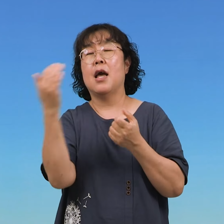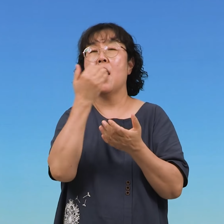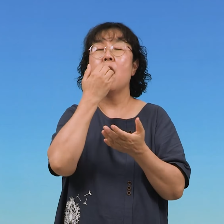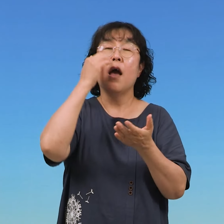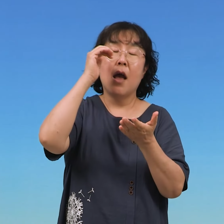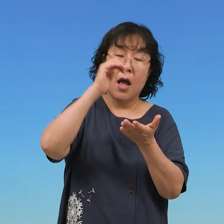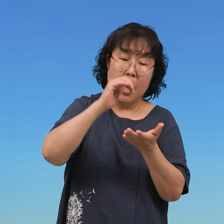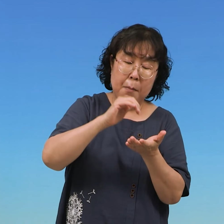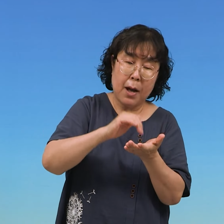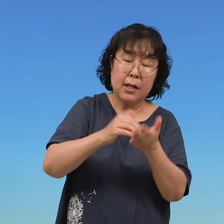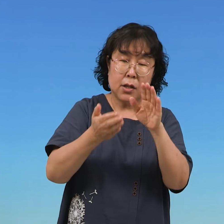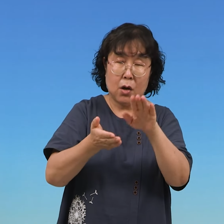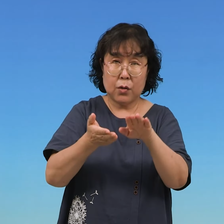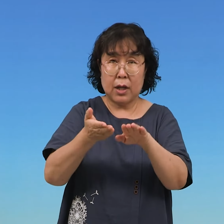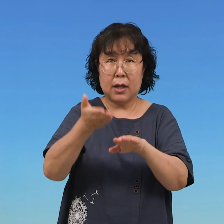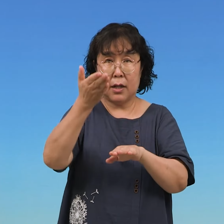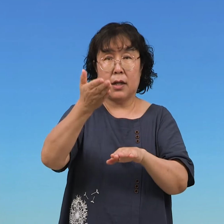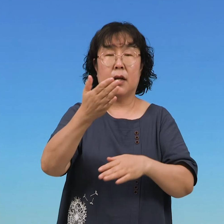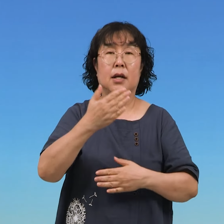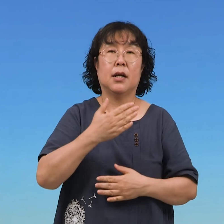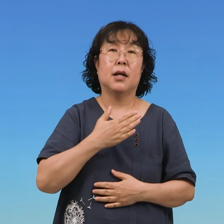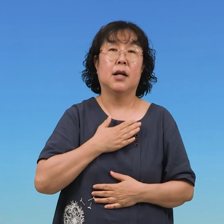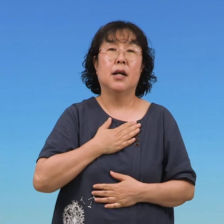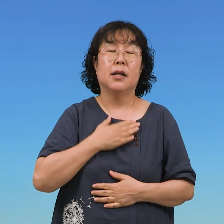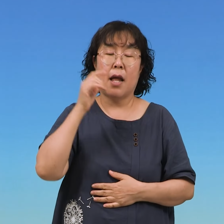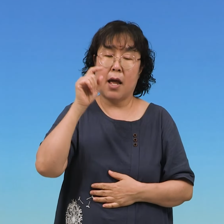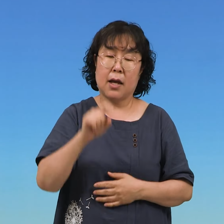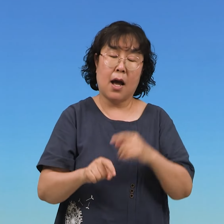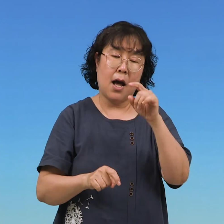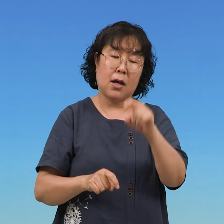반석 위를 내가 걷습니다.